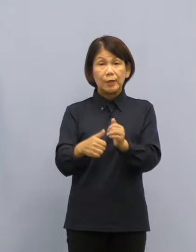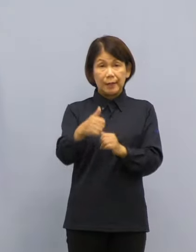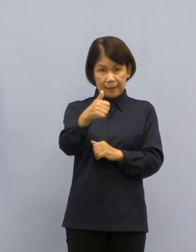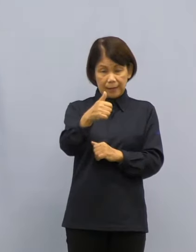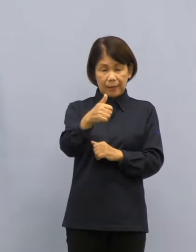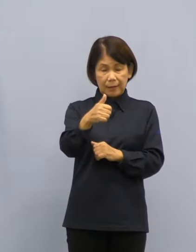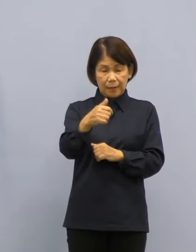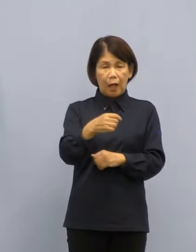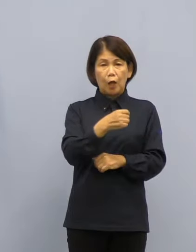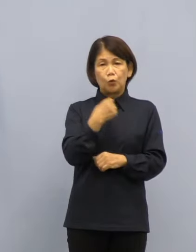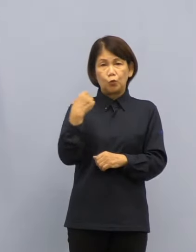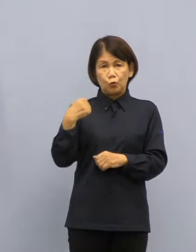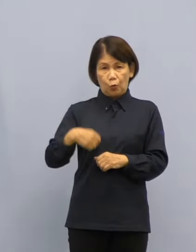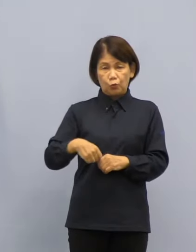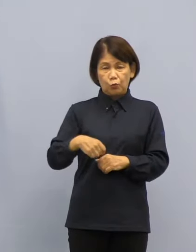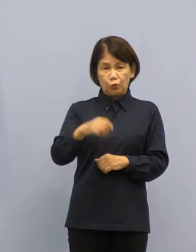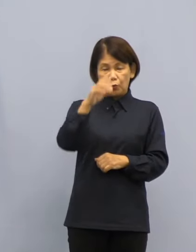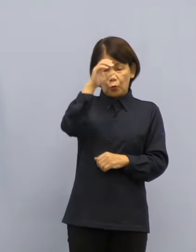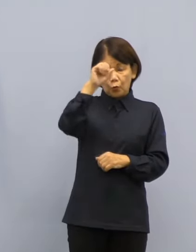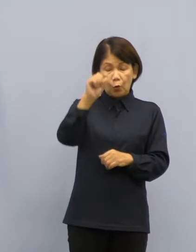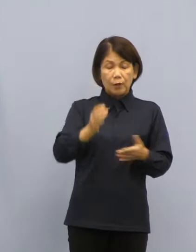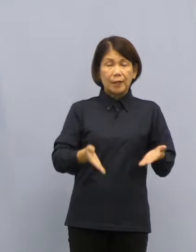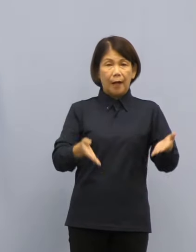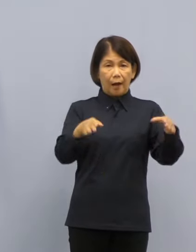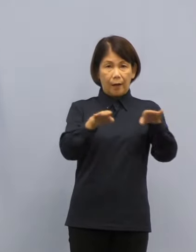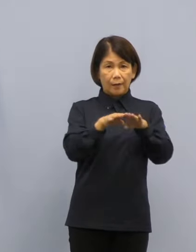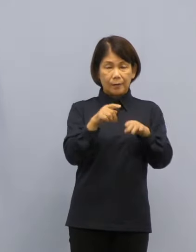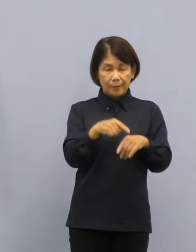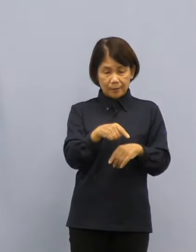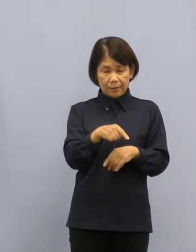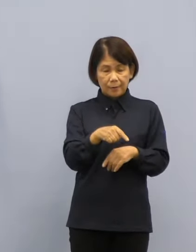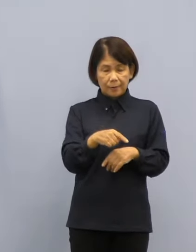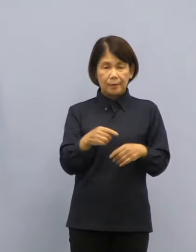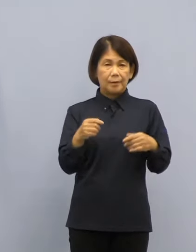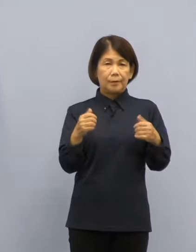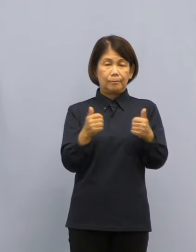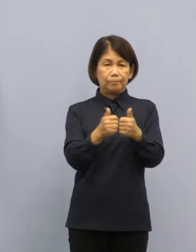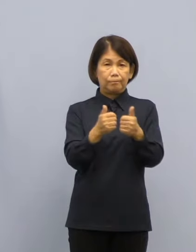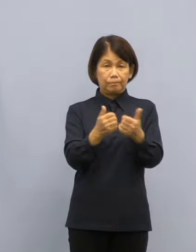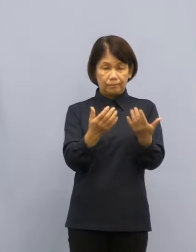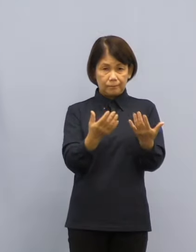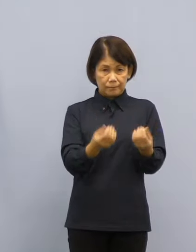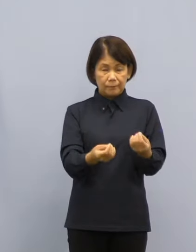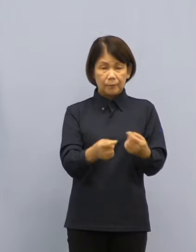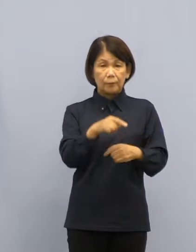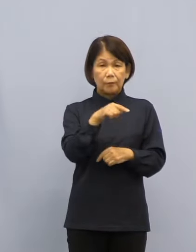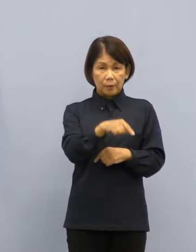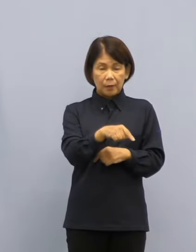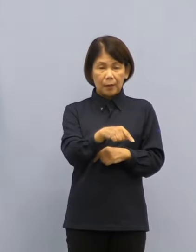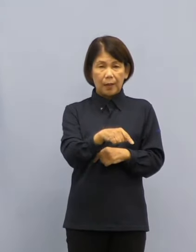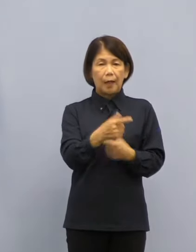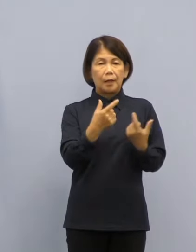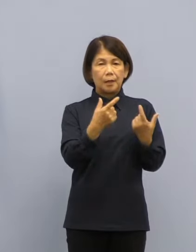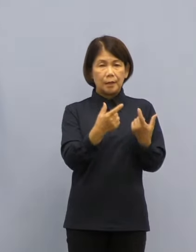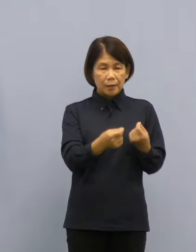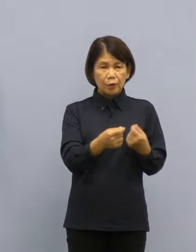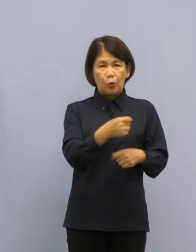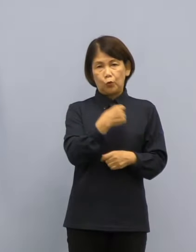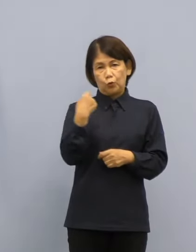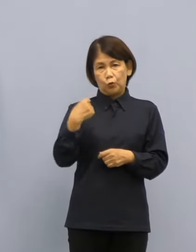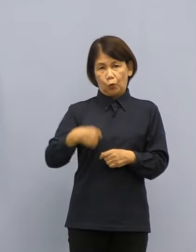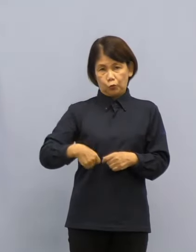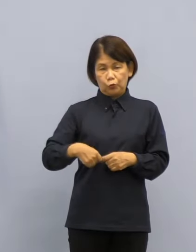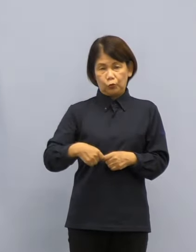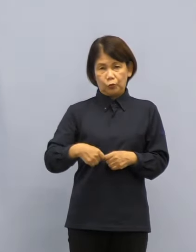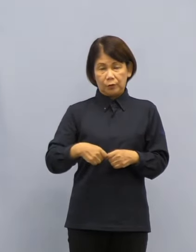の方にお話をさせていただいております。で、領事館からはしっかりと本国に伝えるという